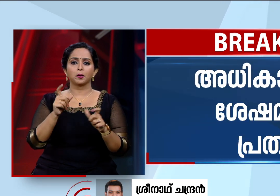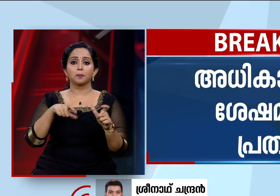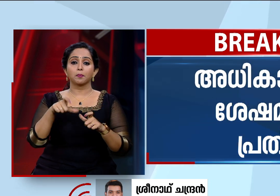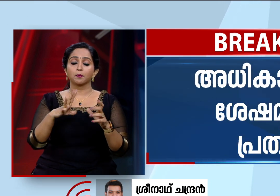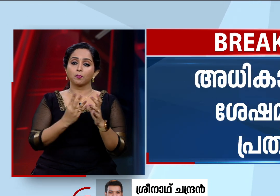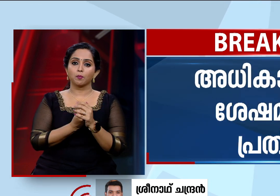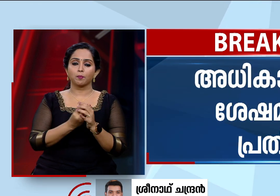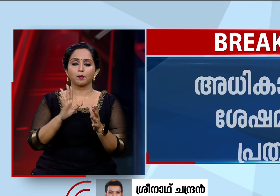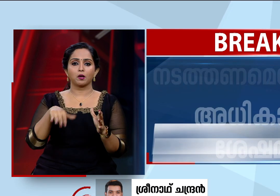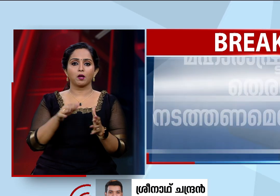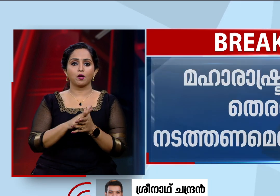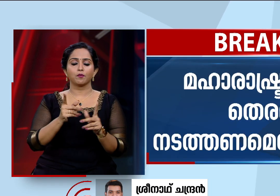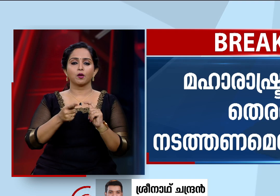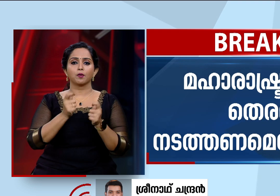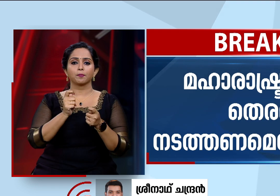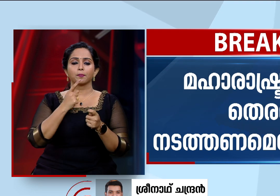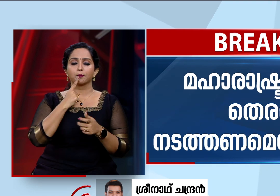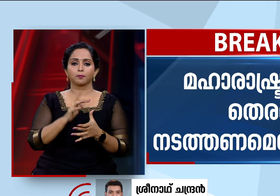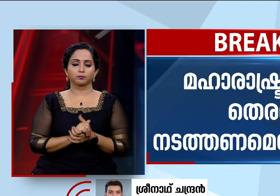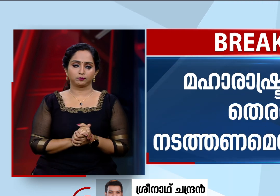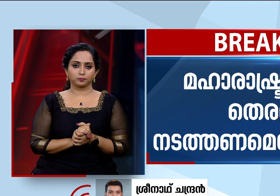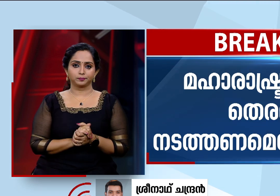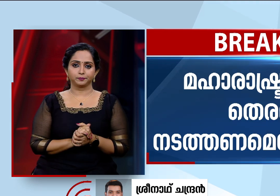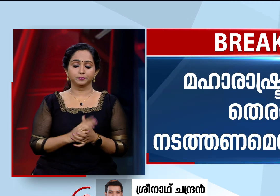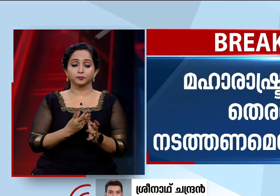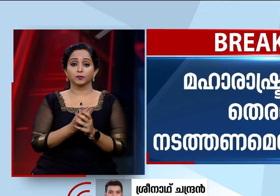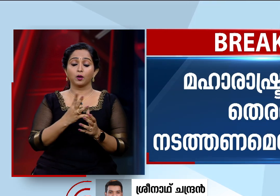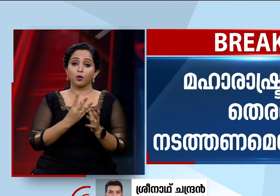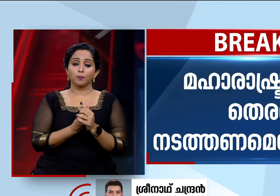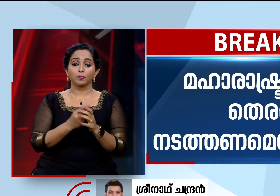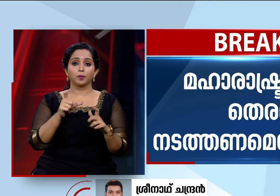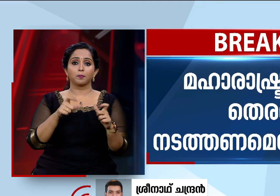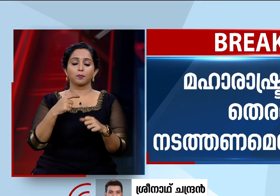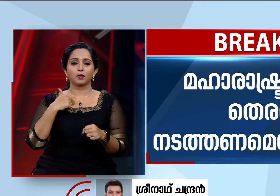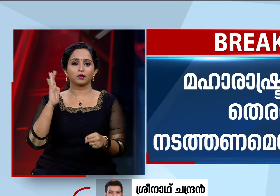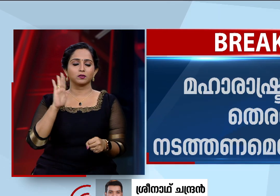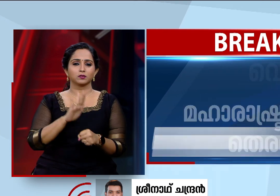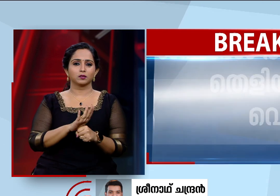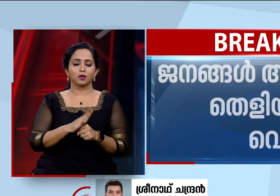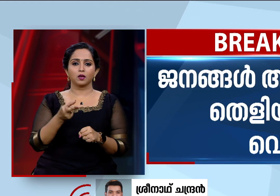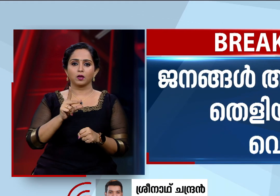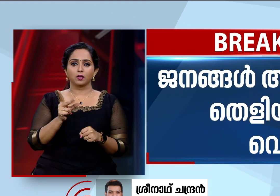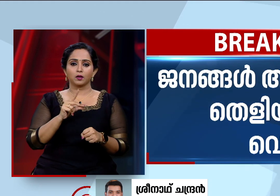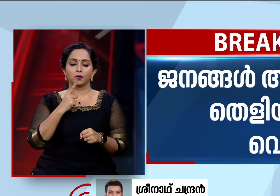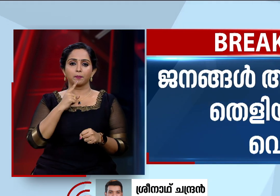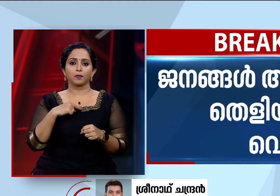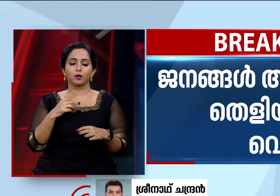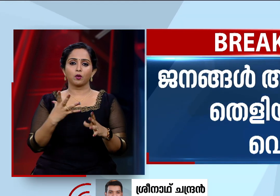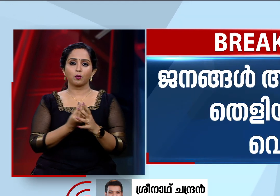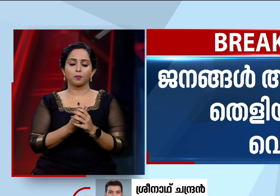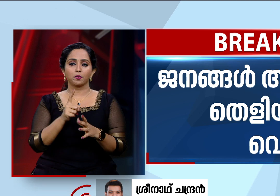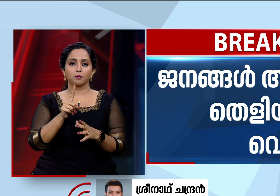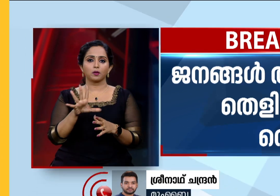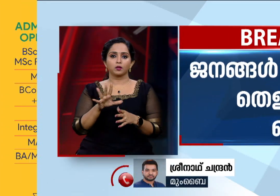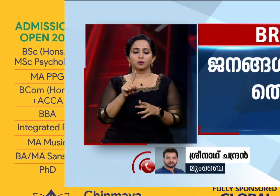അദ്ദേഹം വാർത്താ സമ്മേളനത്തിൽ പറഞ്ഞത്. തന്നെ തനിക്കൊപ്പമുണ്ടായിരുന്നവർ തന്നെ ചതിച്ചു എന്ന കാര്യം അദ്ദേഹം ആവർത്തിക്കുന്നു. തനിക്കൊപ്പം നിൽക്കുന്ന